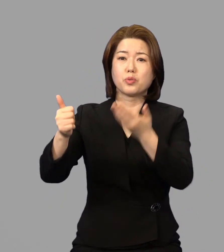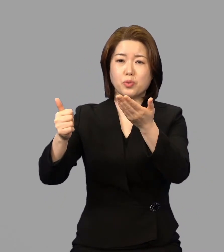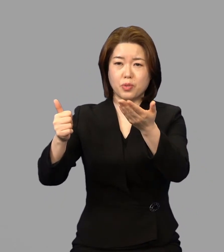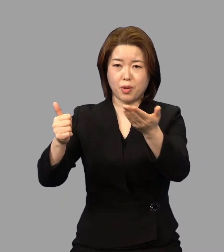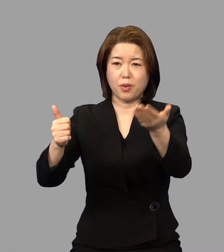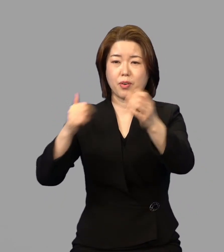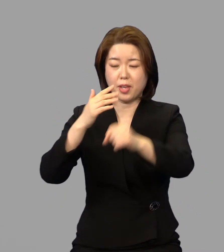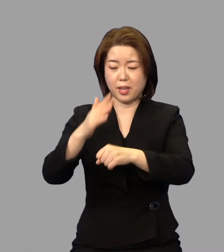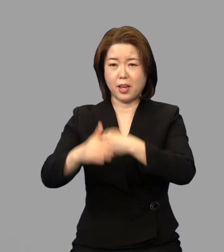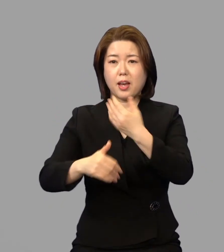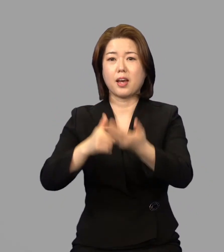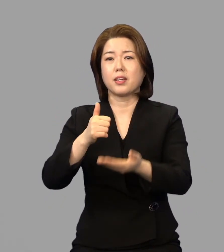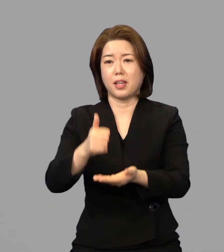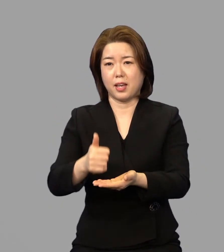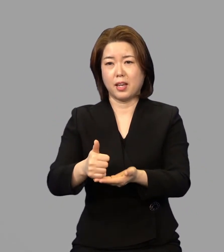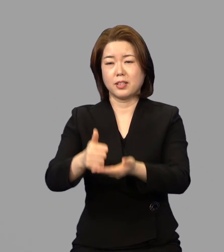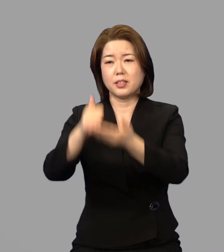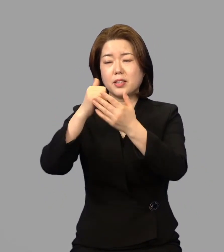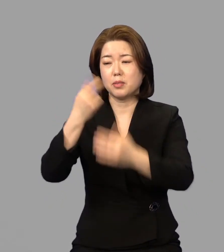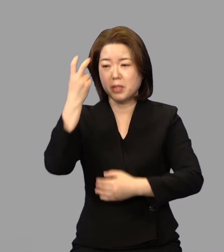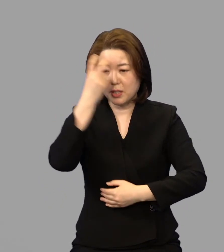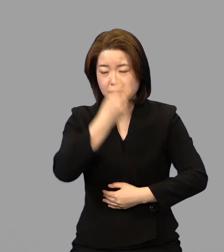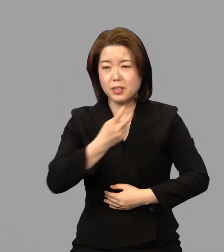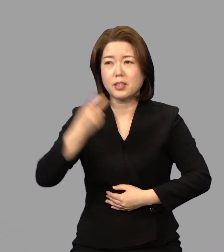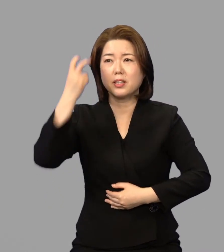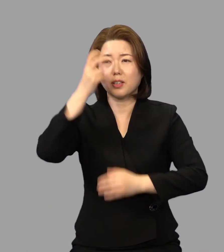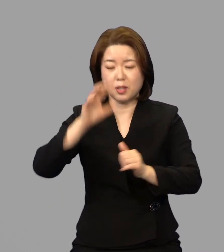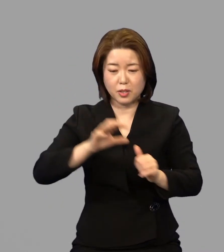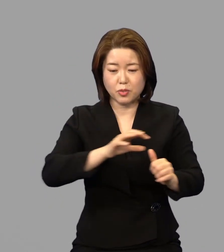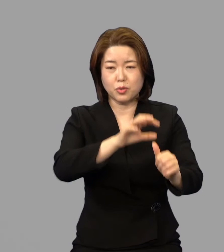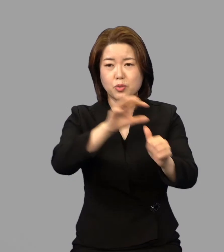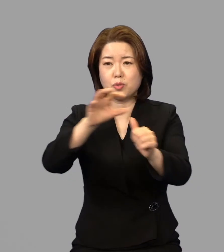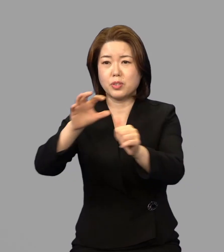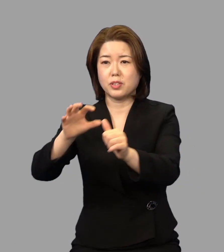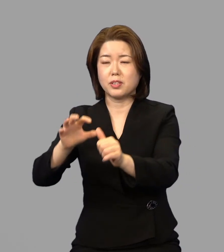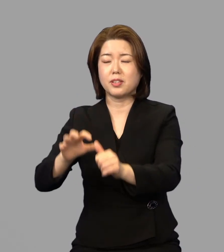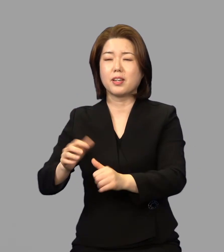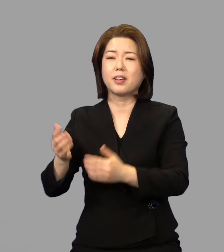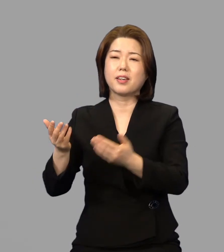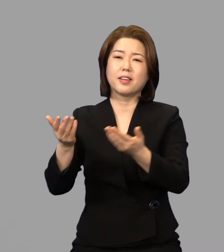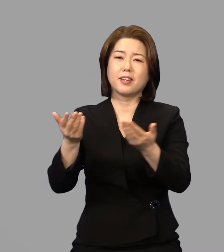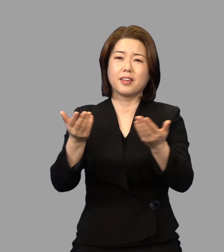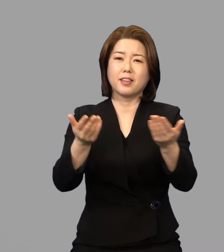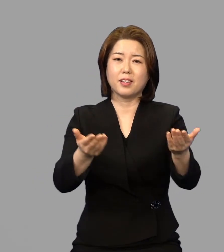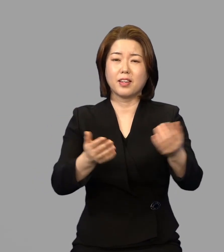주 나의 하나님이 지켜주시